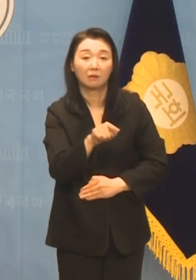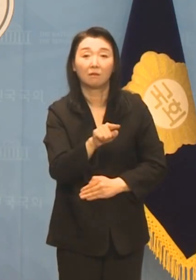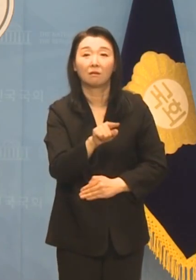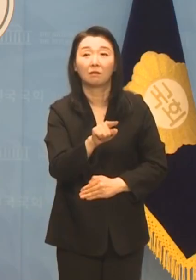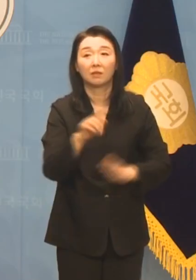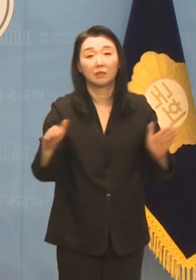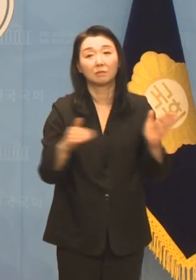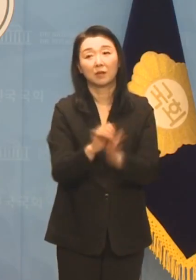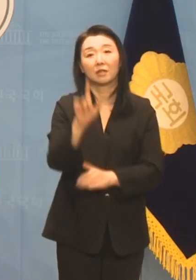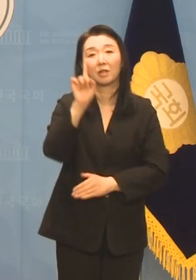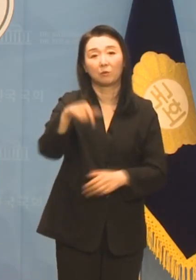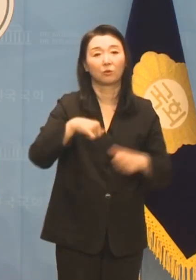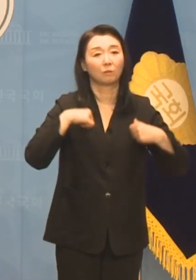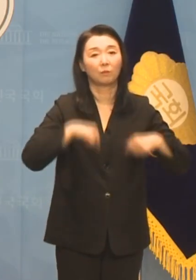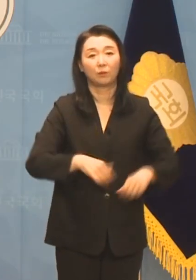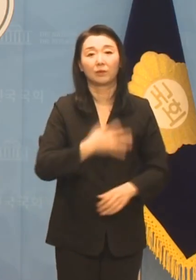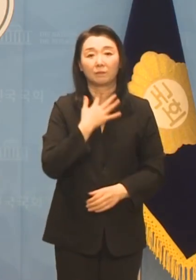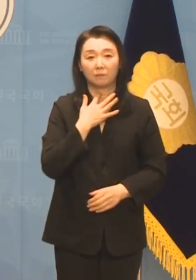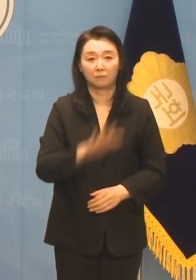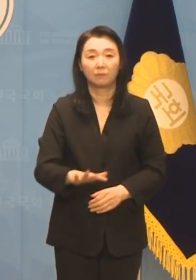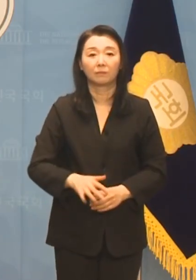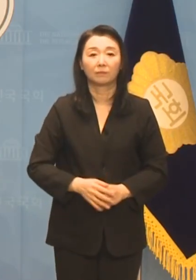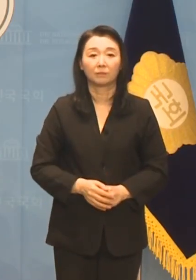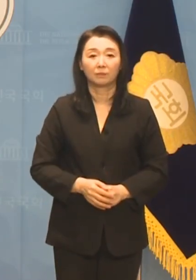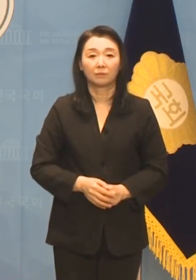번도 포기된 적이 없습니다.